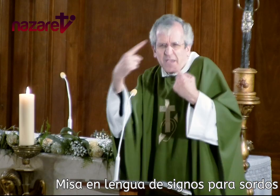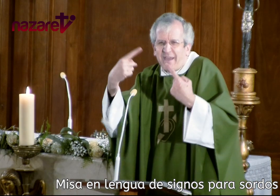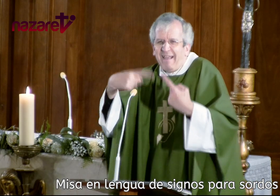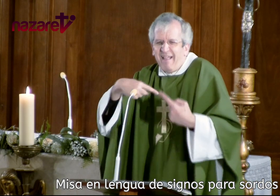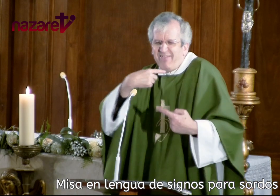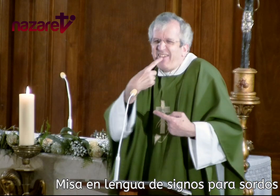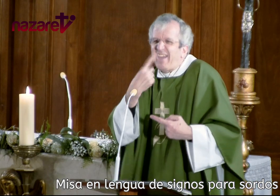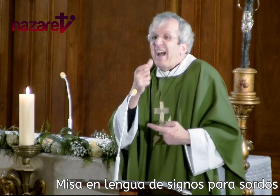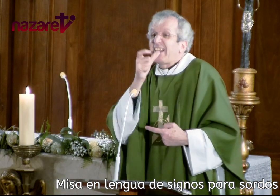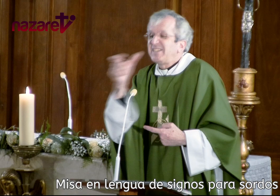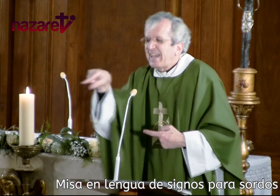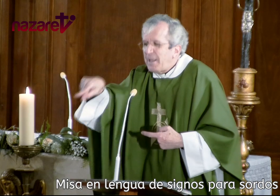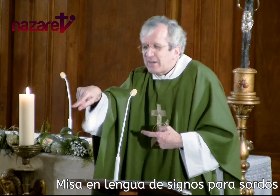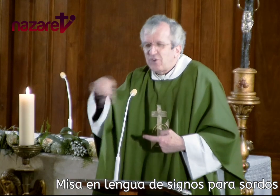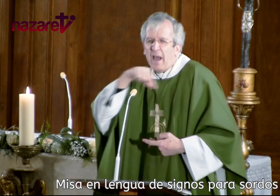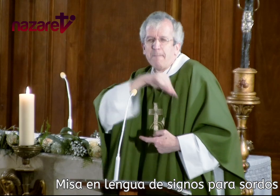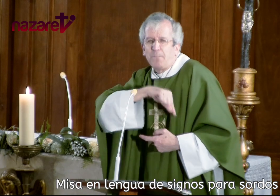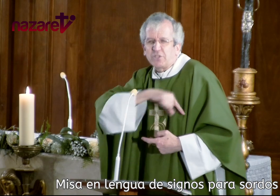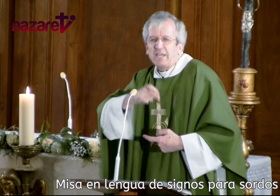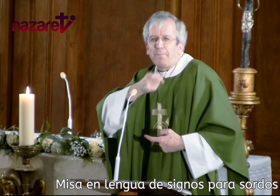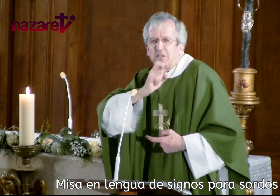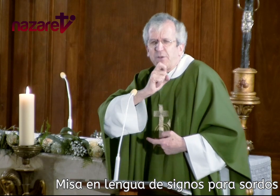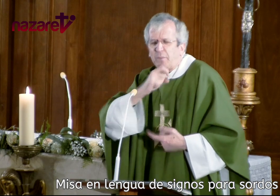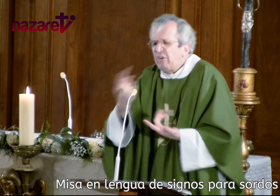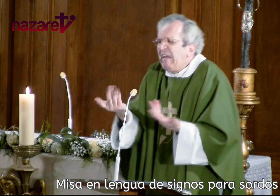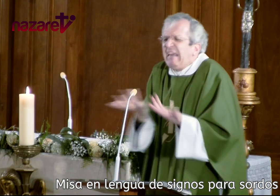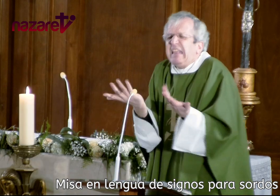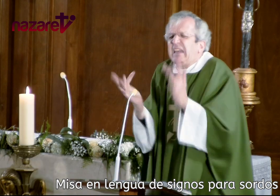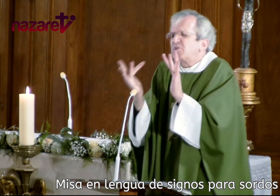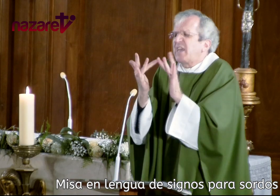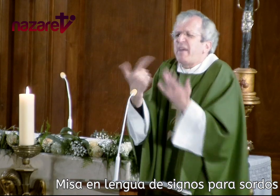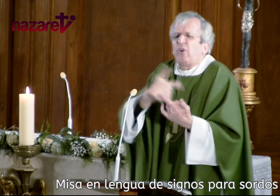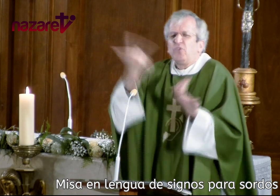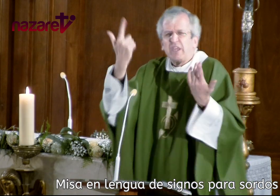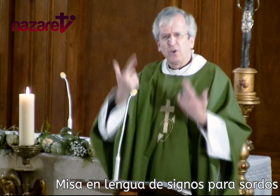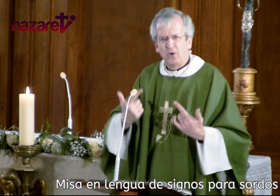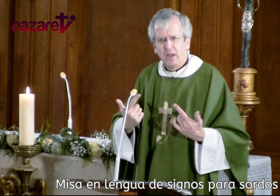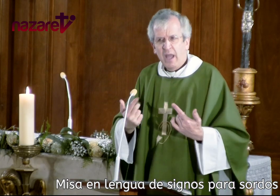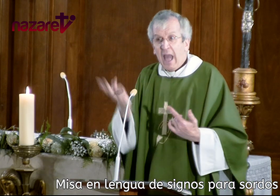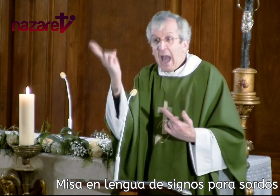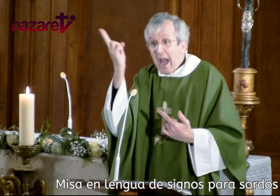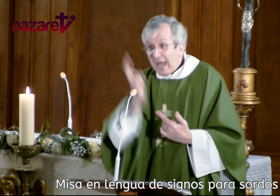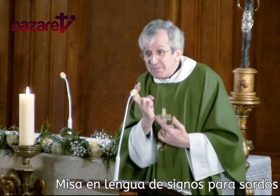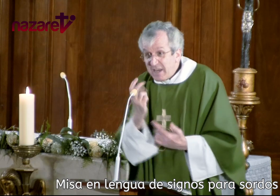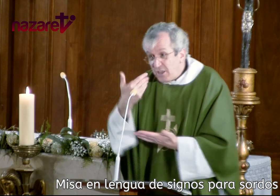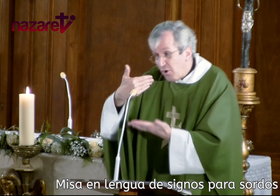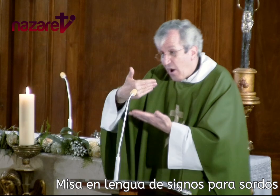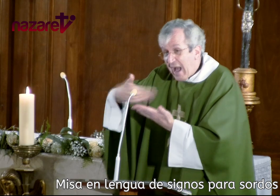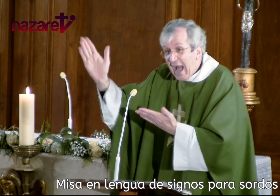ver dice a través de aquella persona poseída por el espíritu amino que tenemos que ver contigo has venido a